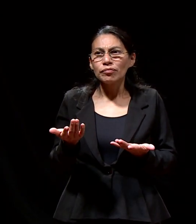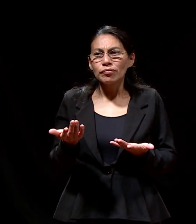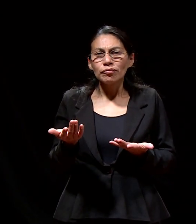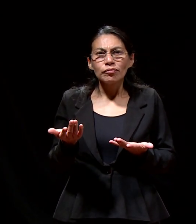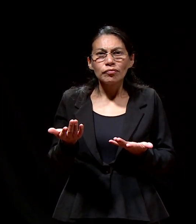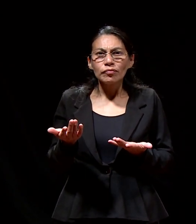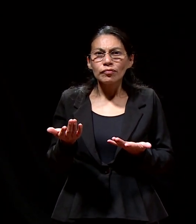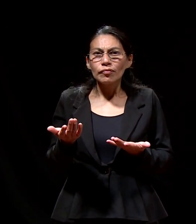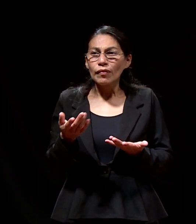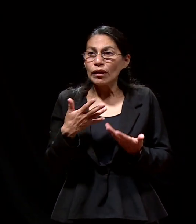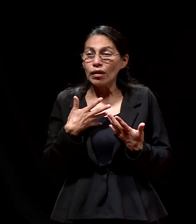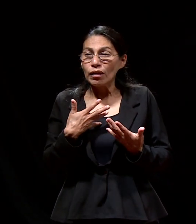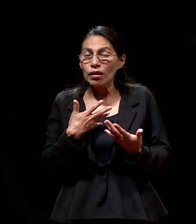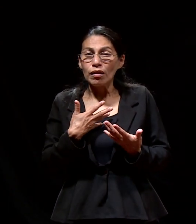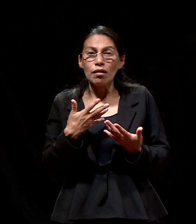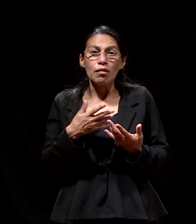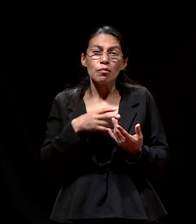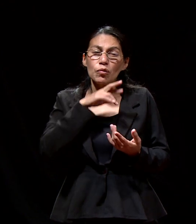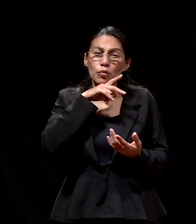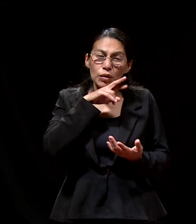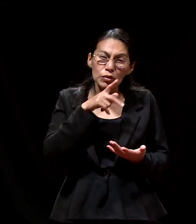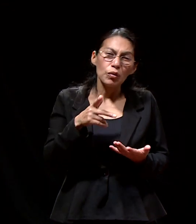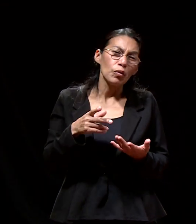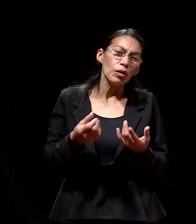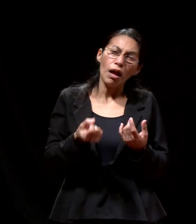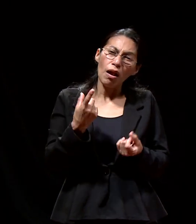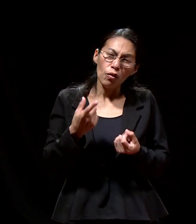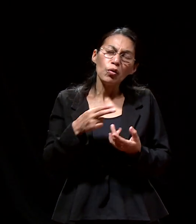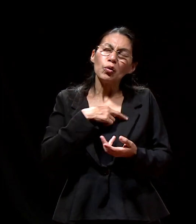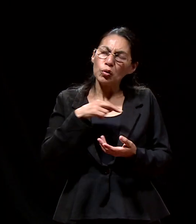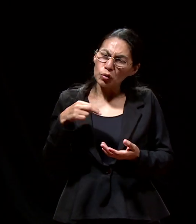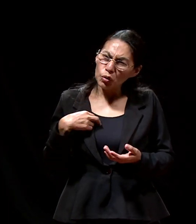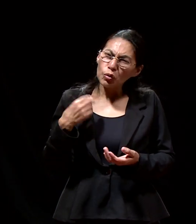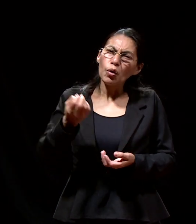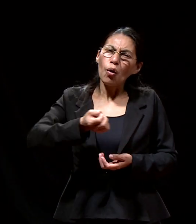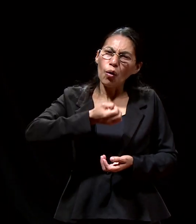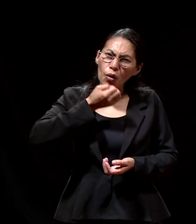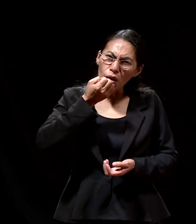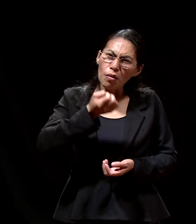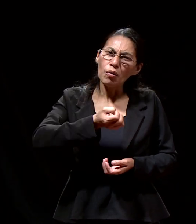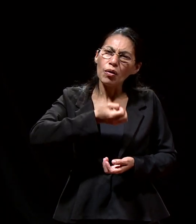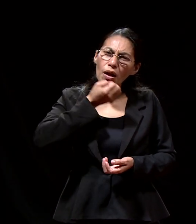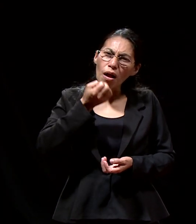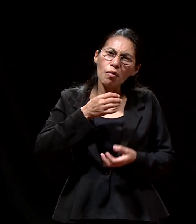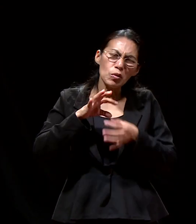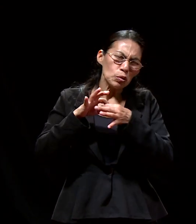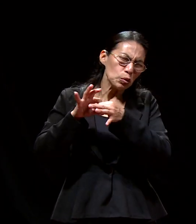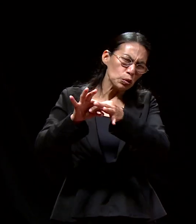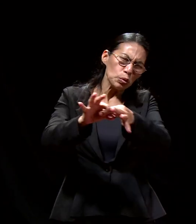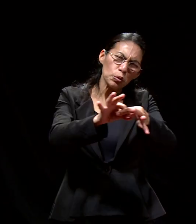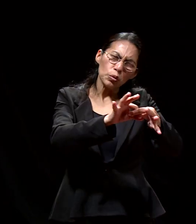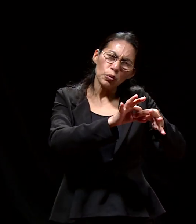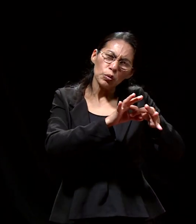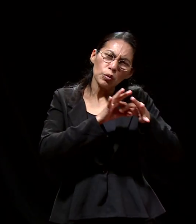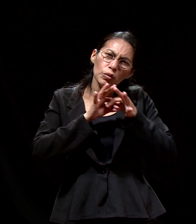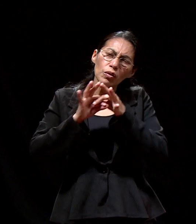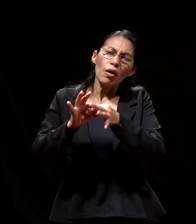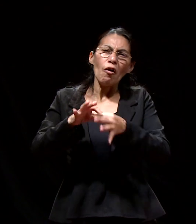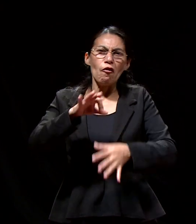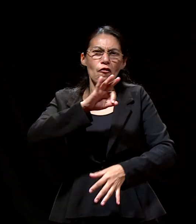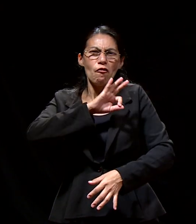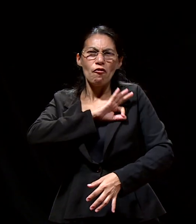o preocupación de nuestras oraciones oramos y mantengamos una comunidad de fe